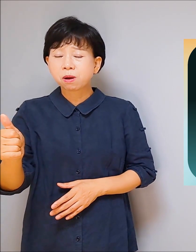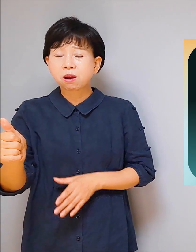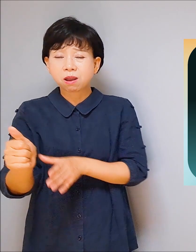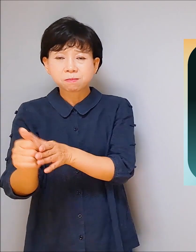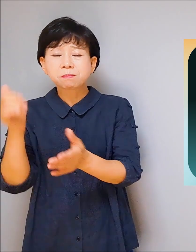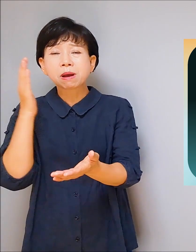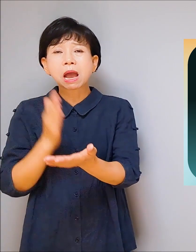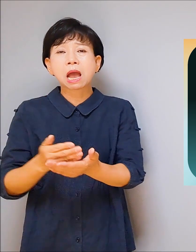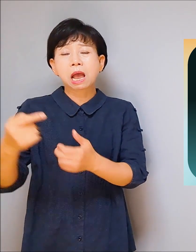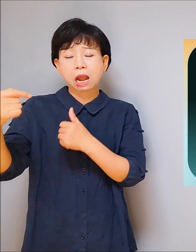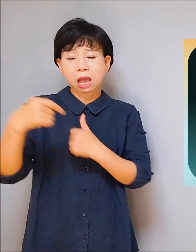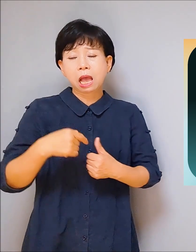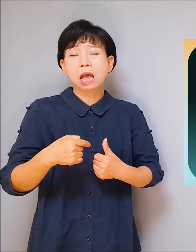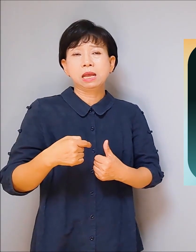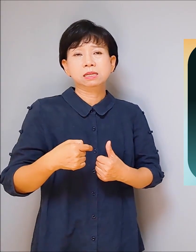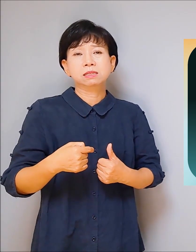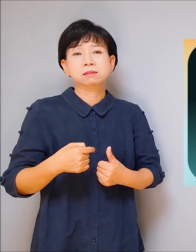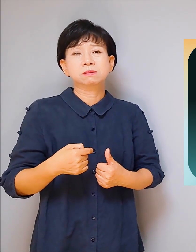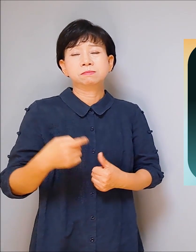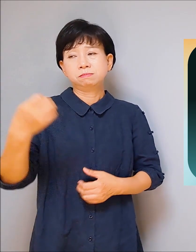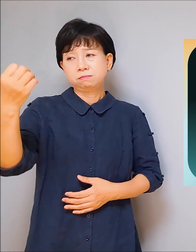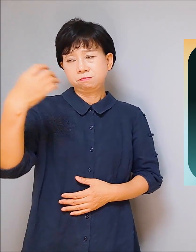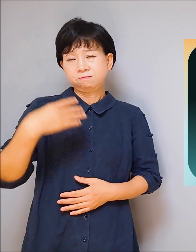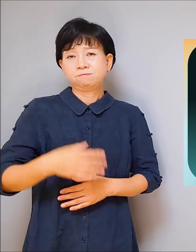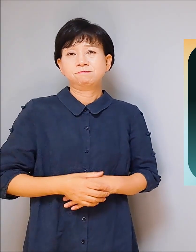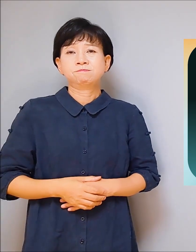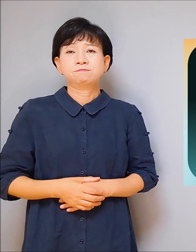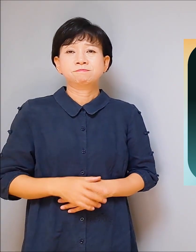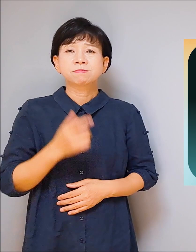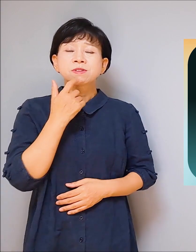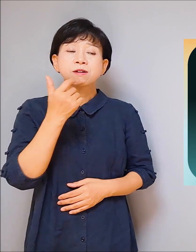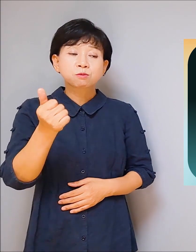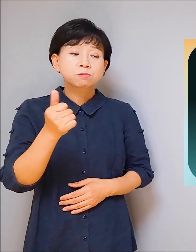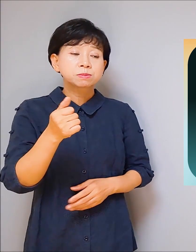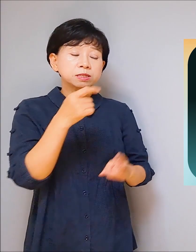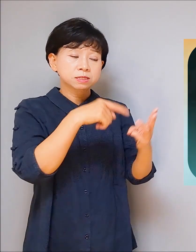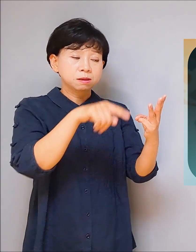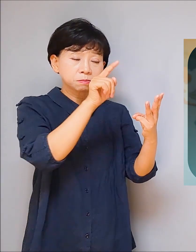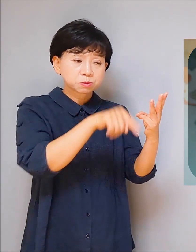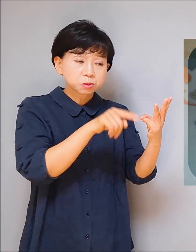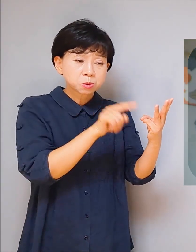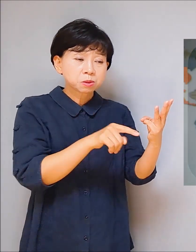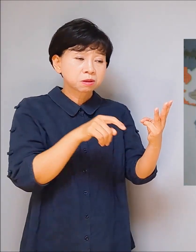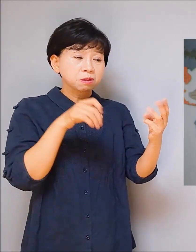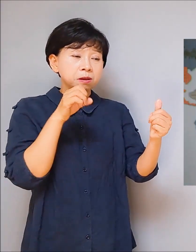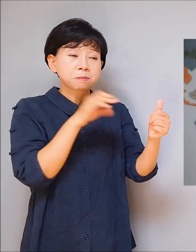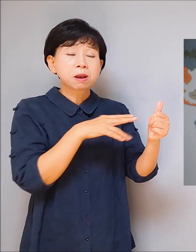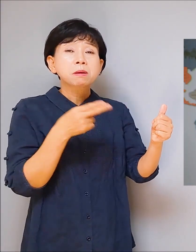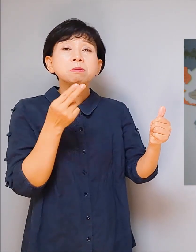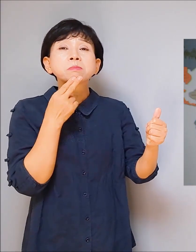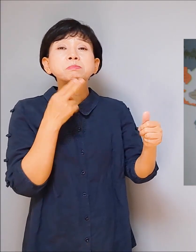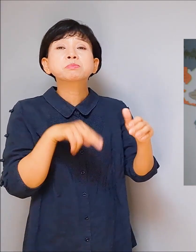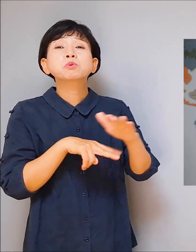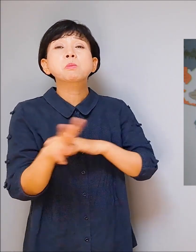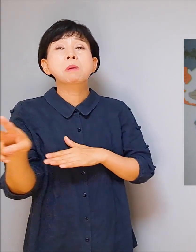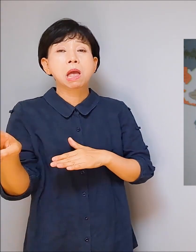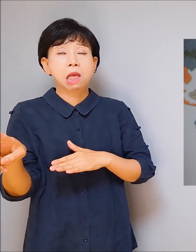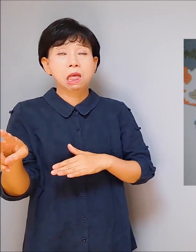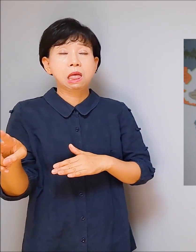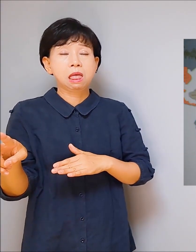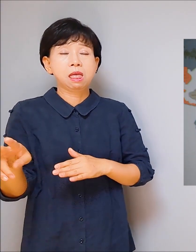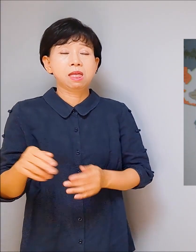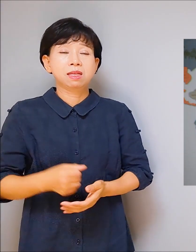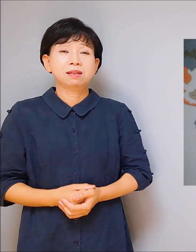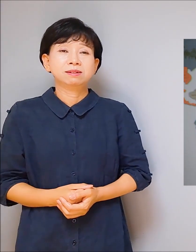말라 하셨느니라. 아멘. 사실 야곱은 삼촌 라반에게 아무 말도 없이 도망치듯 나오기는